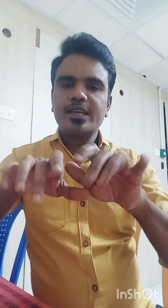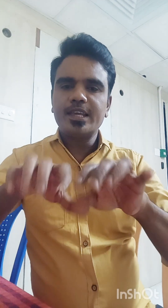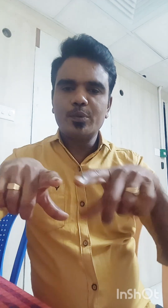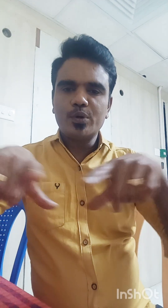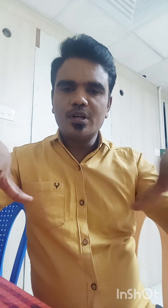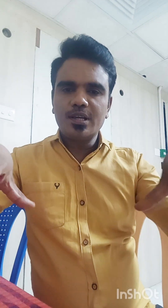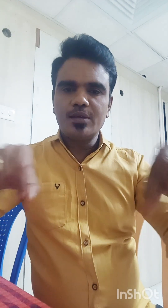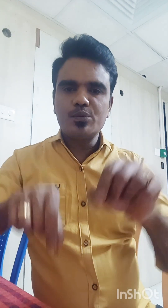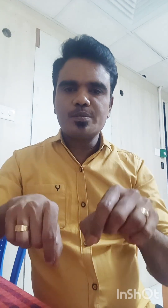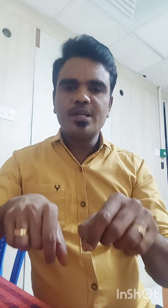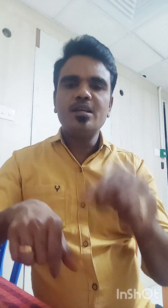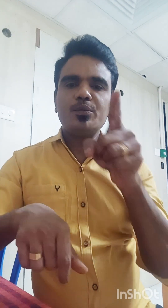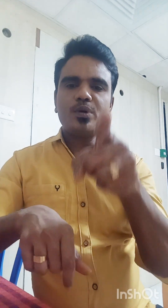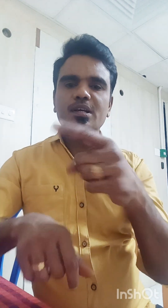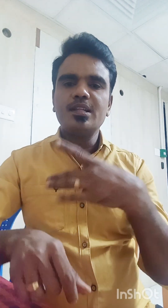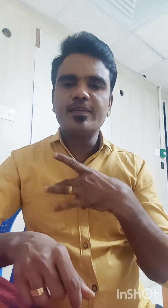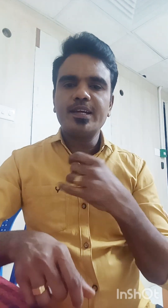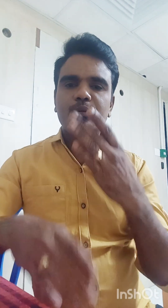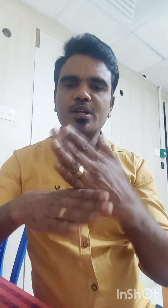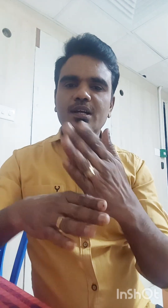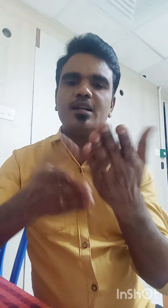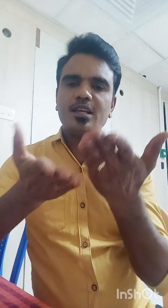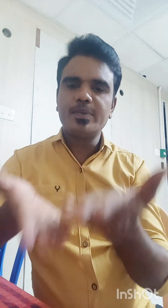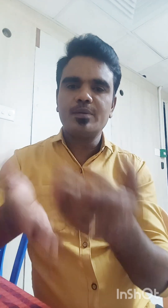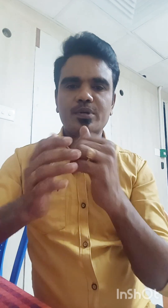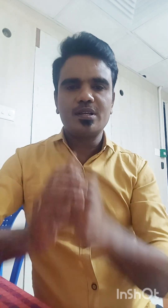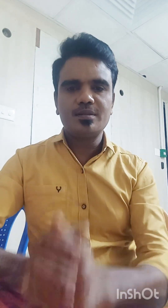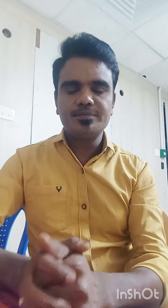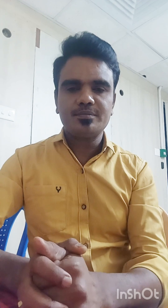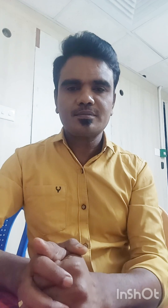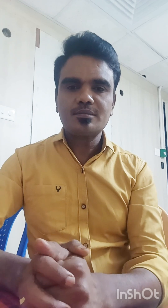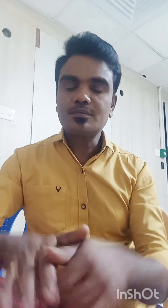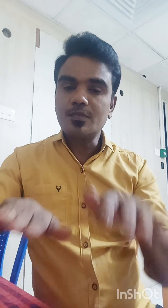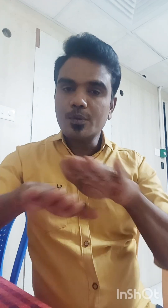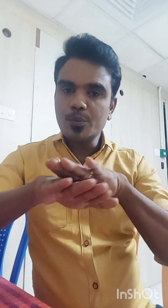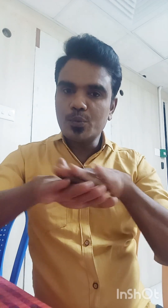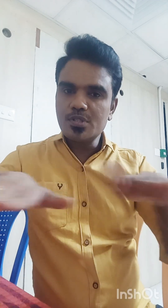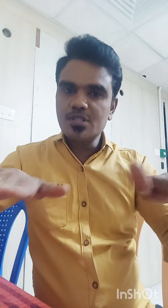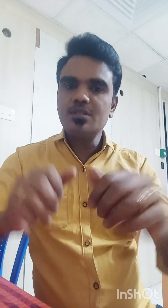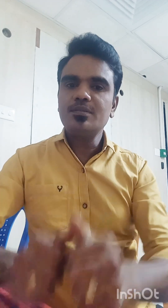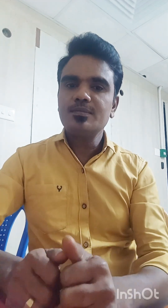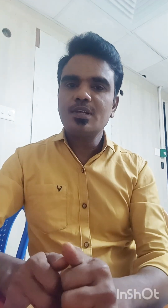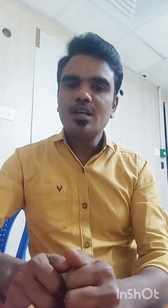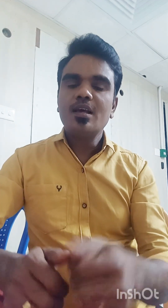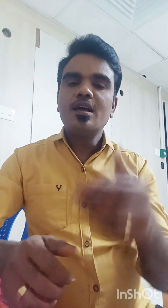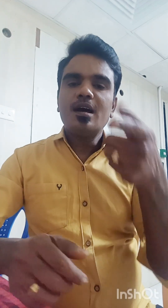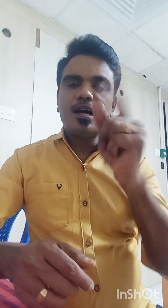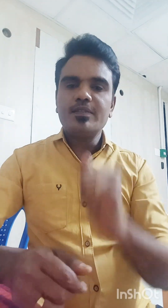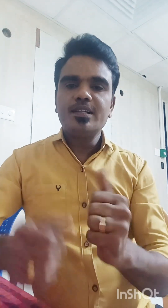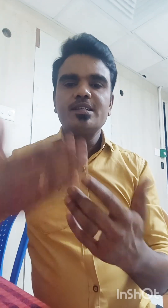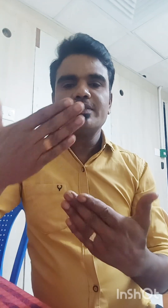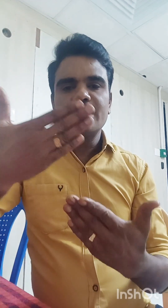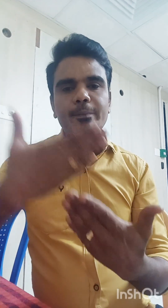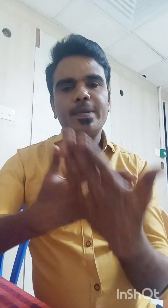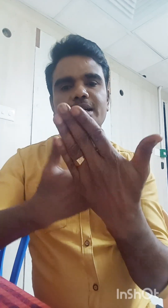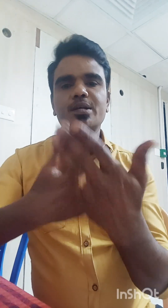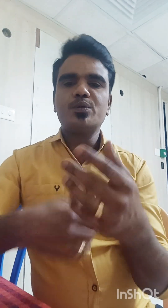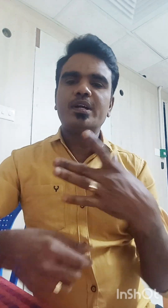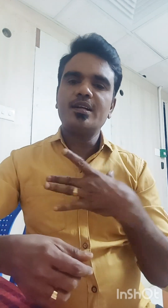கீபோர்ட் இதை யூஸ் பண்ணி உங்களுக்கு தேவையான ஒர்க்கை நீங்கள் பண்ண போகிறீங்க. முடிச்சுட்டு அதை வந்து என்ன செய்வீங்க, பிரிண்ட் எடுக்கணும்னா எடுக்கலாம்.